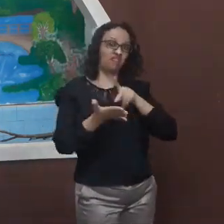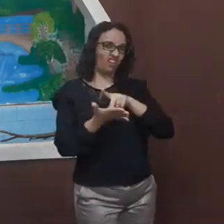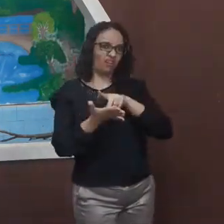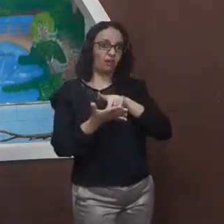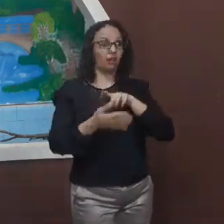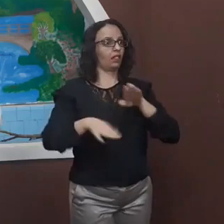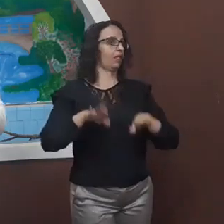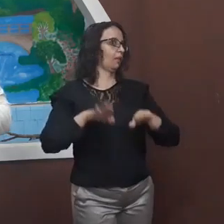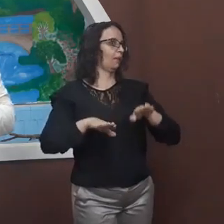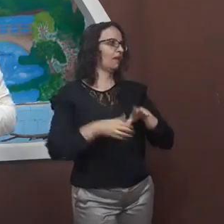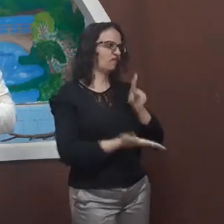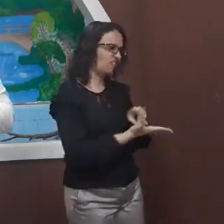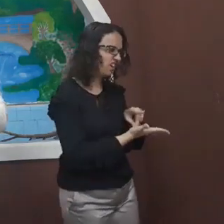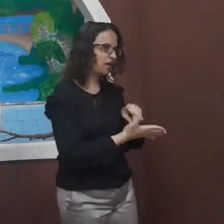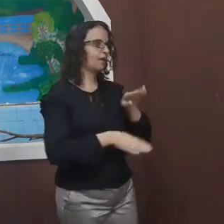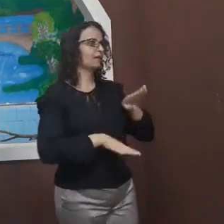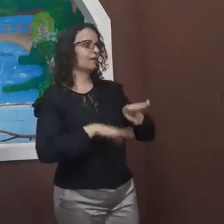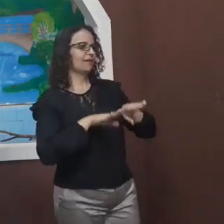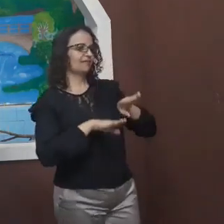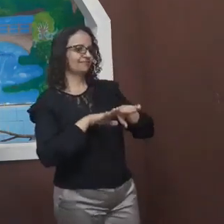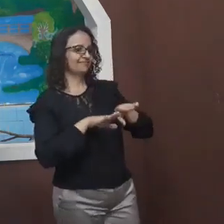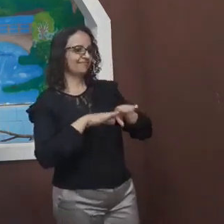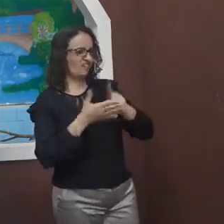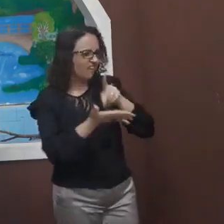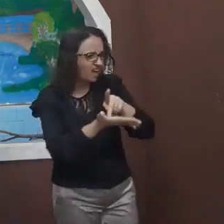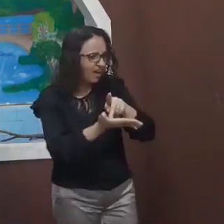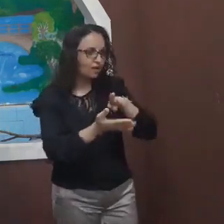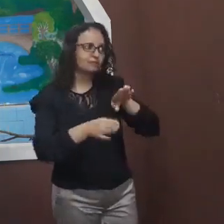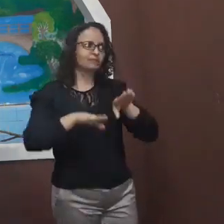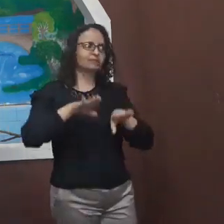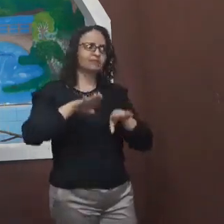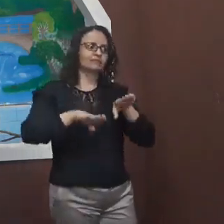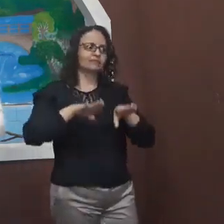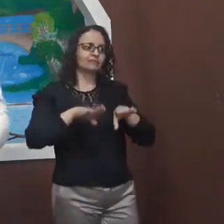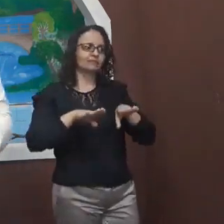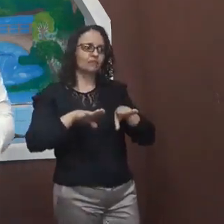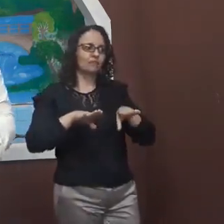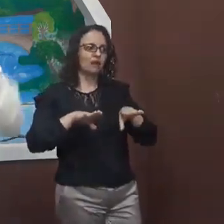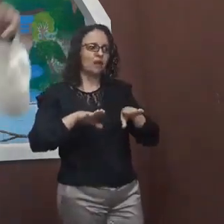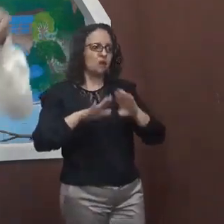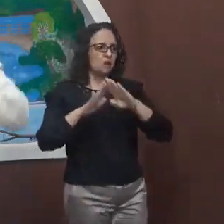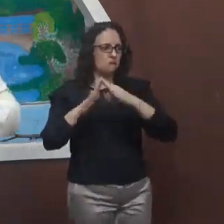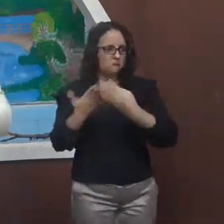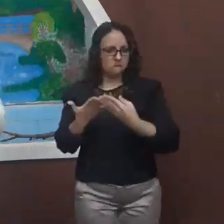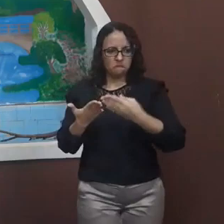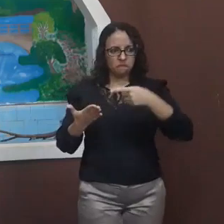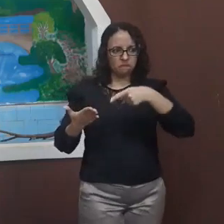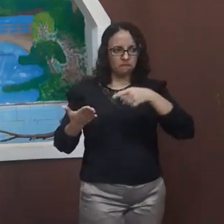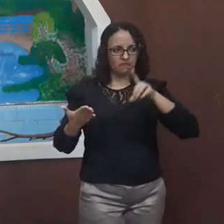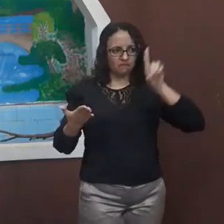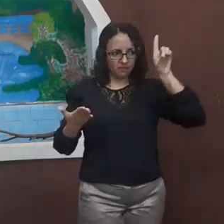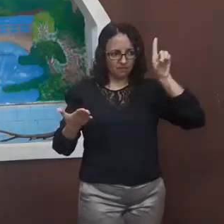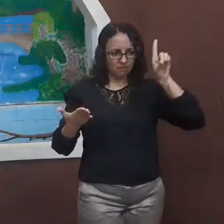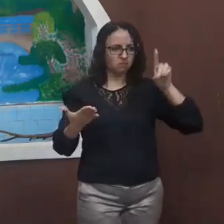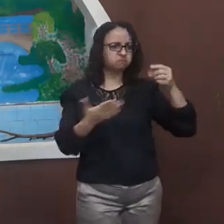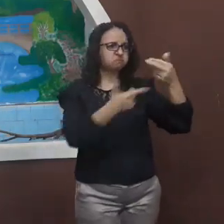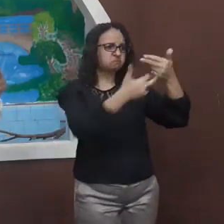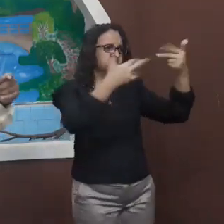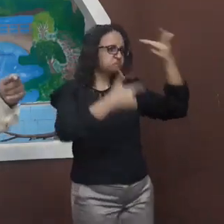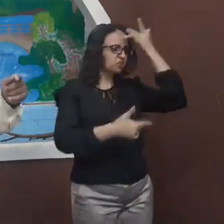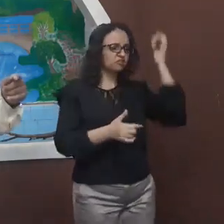e as pessoas têm abandonado as verdades da palavra palavra de Deus, não tem perseverado, porque